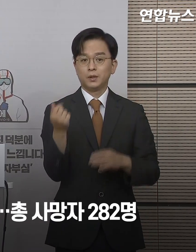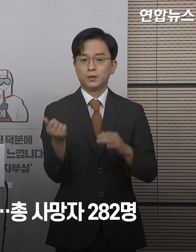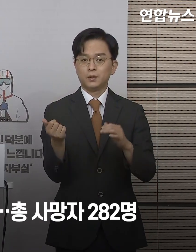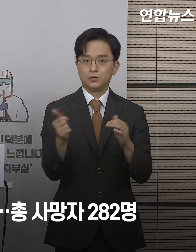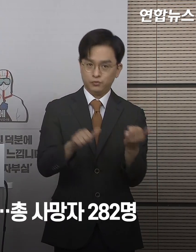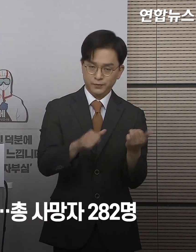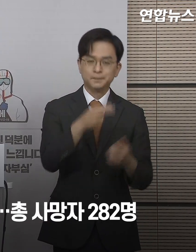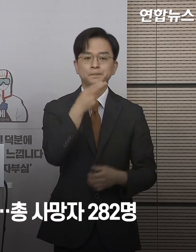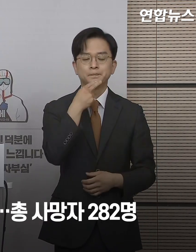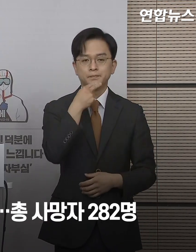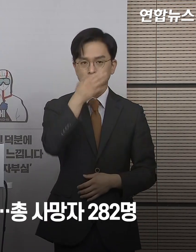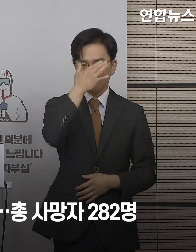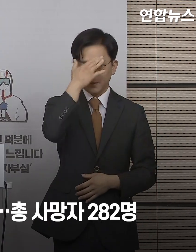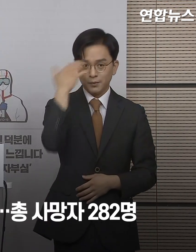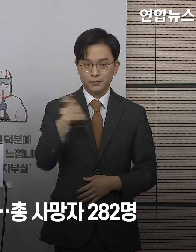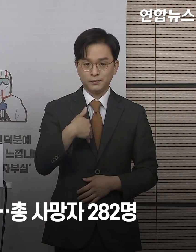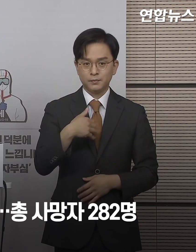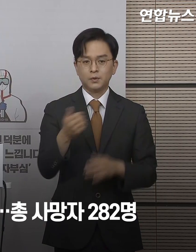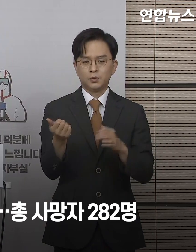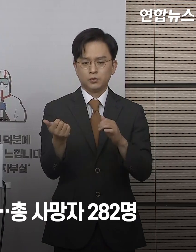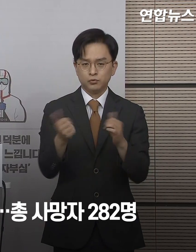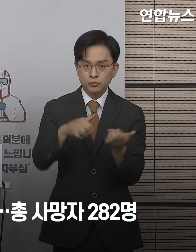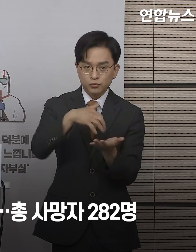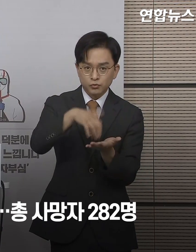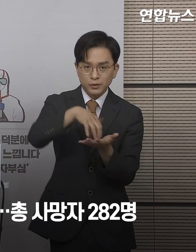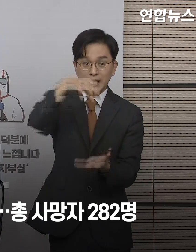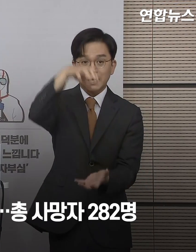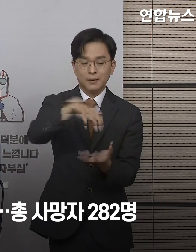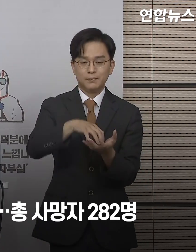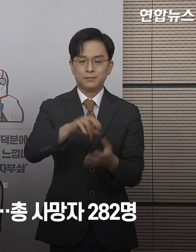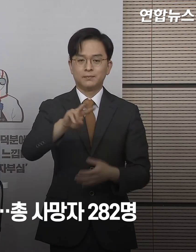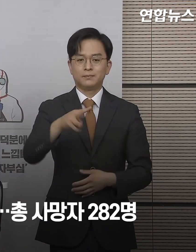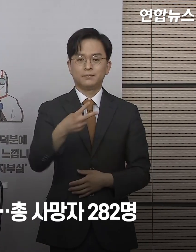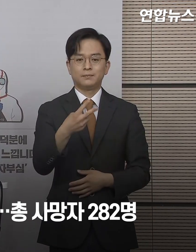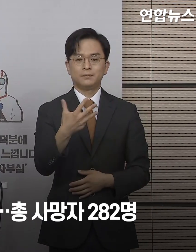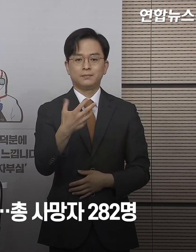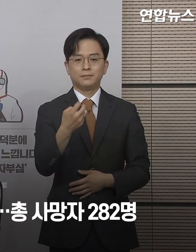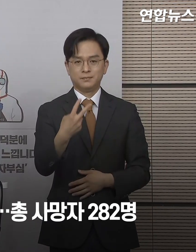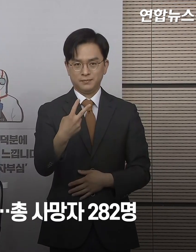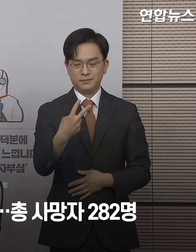분은 없었고 총 사망자는 282명입니다.